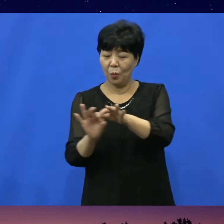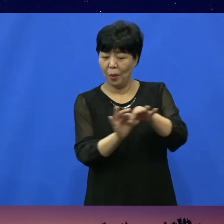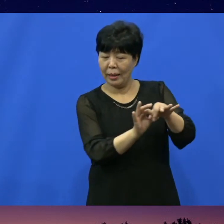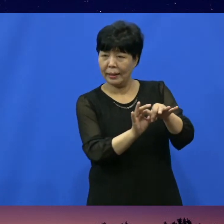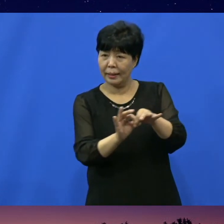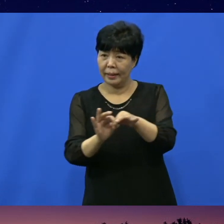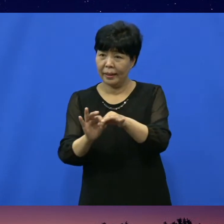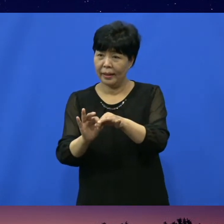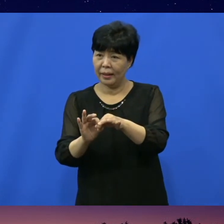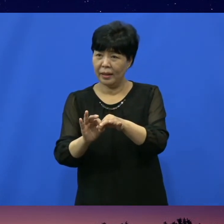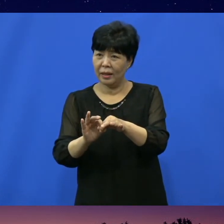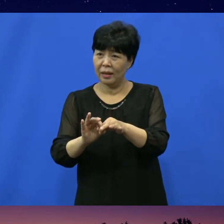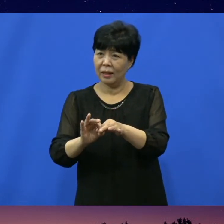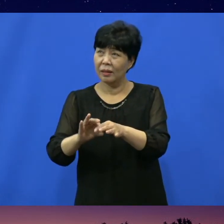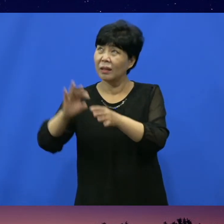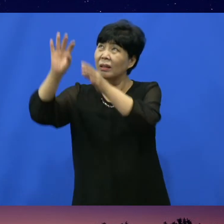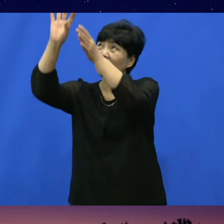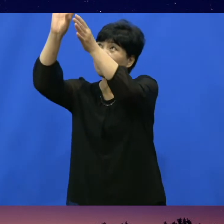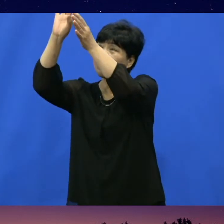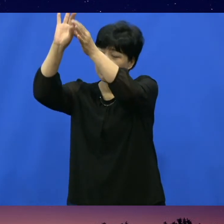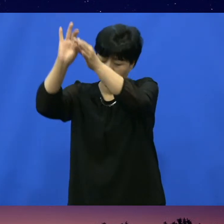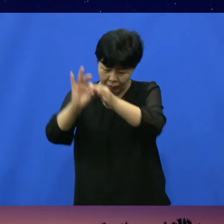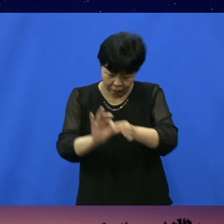수직적 관계에서 사랑이 이루어질 수 없어요.